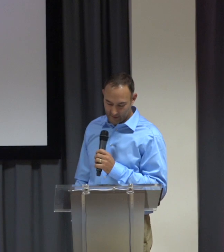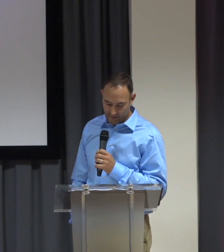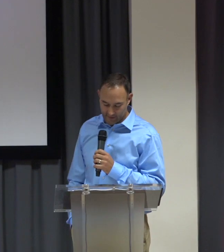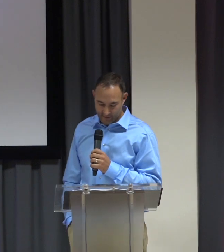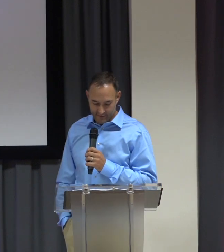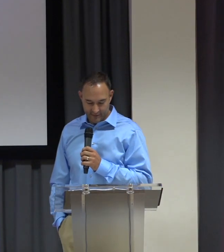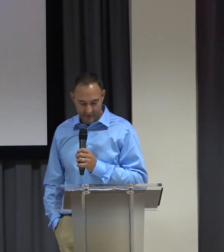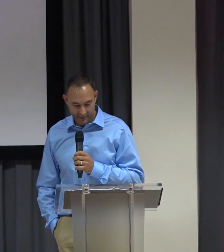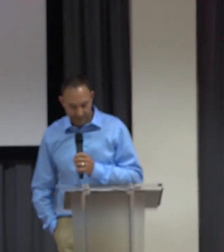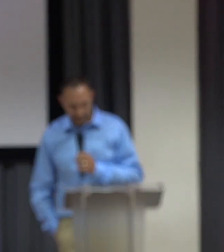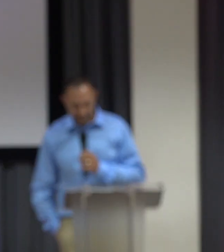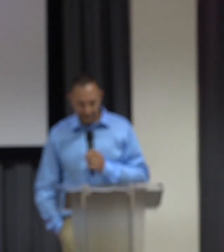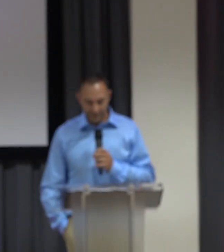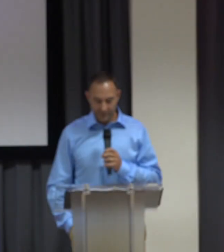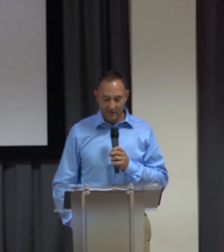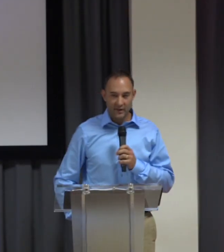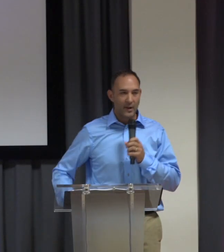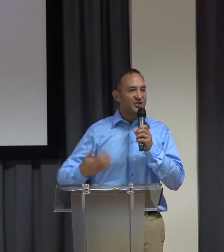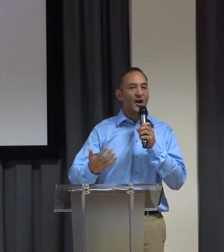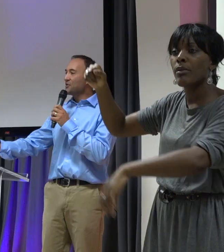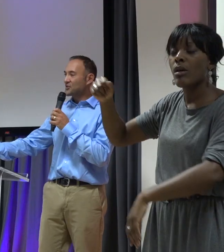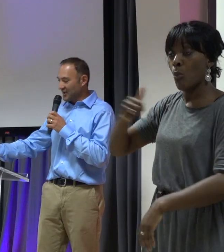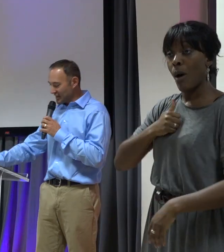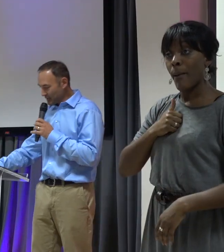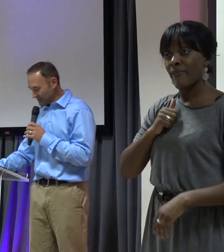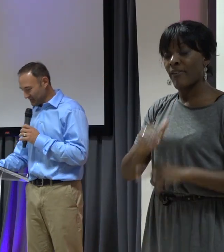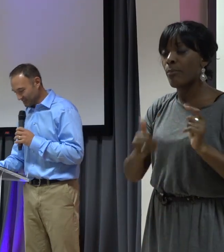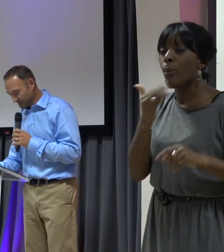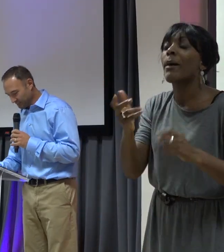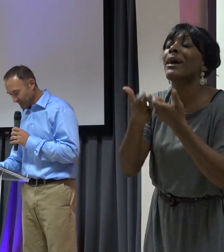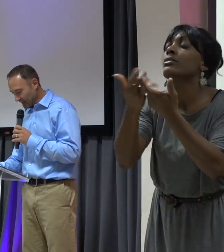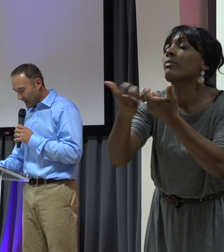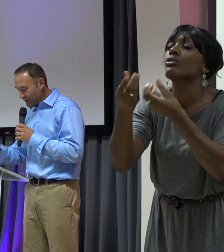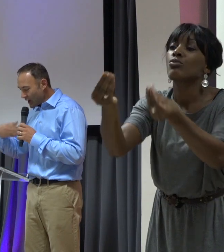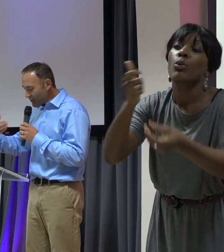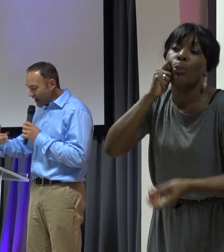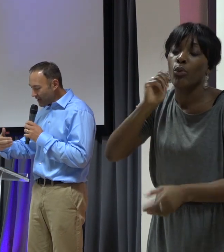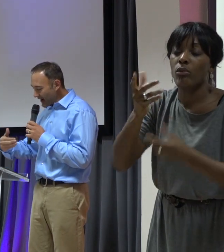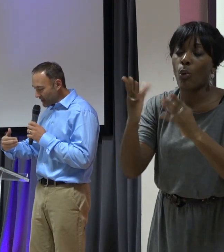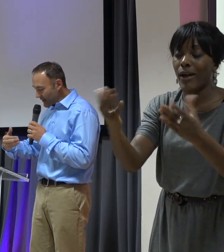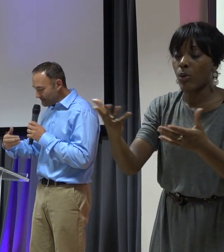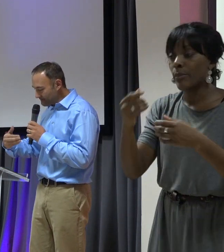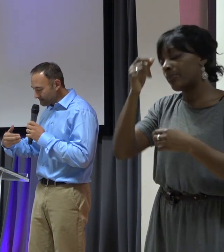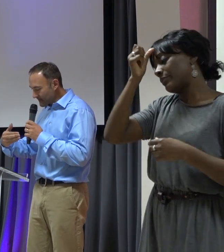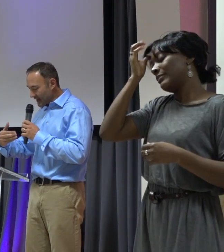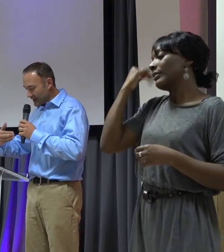moi personnellement je n'aurais jamais pensé faire. Let me Comme share ça. with you some examples. Je vais vous montrer un exemple. Have you ever thought about